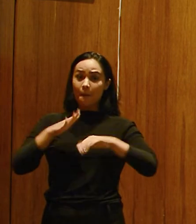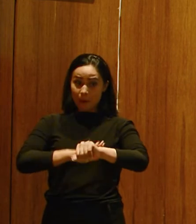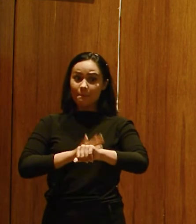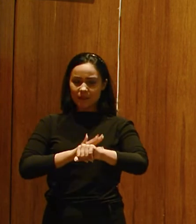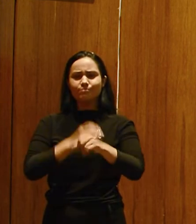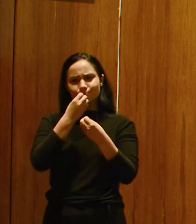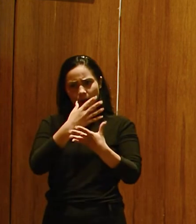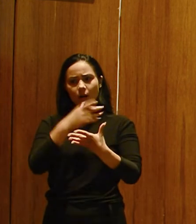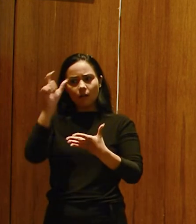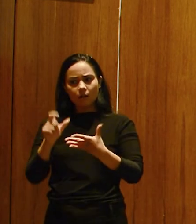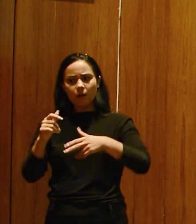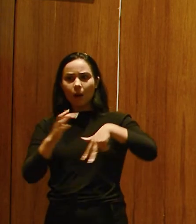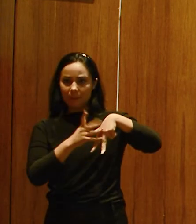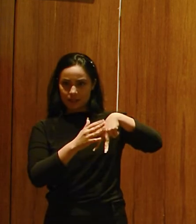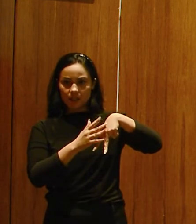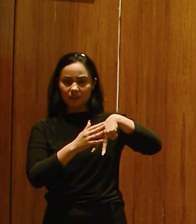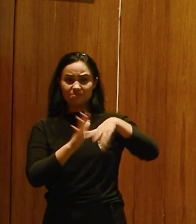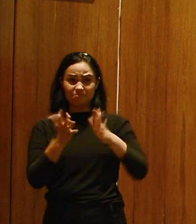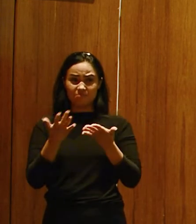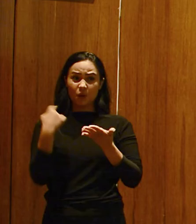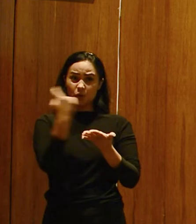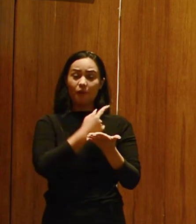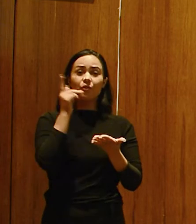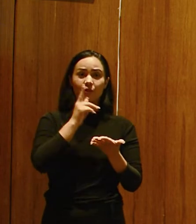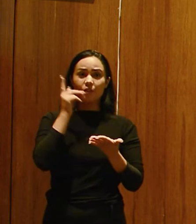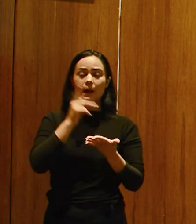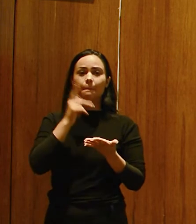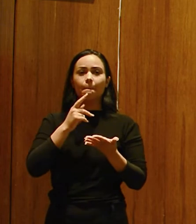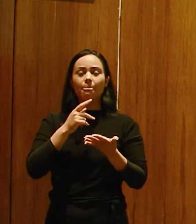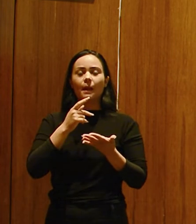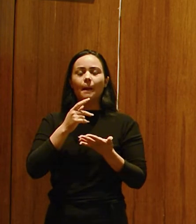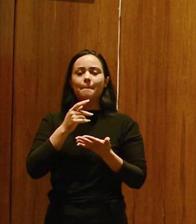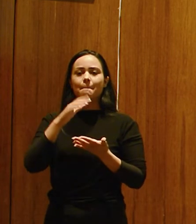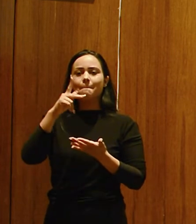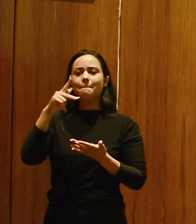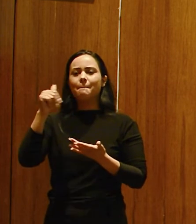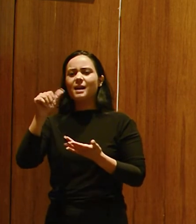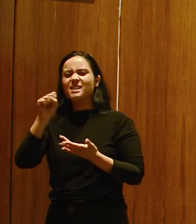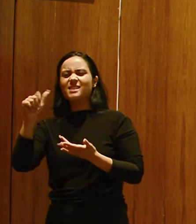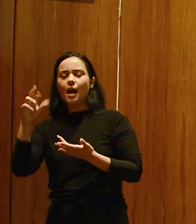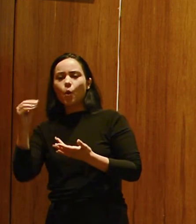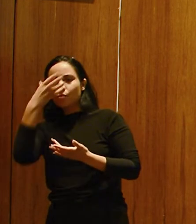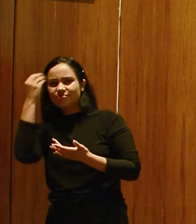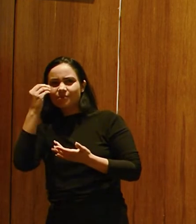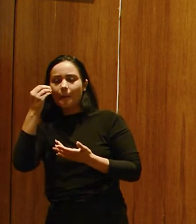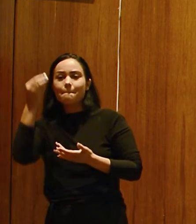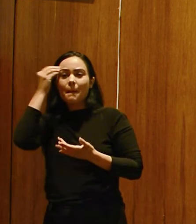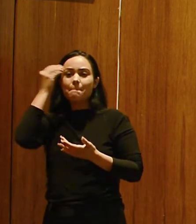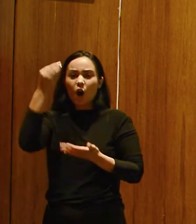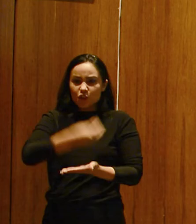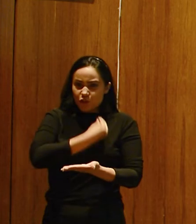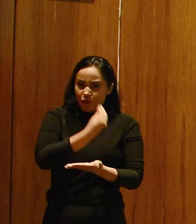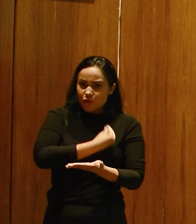agradável para esse paciente. Então, a gente vai falar sobre os pássaros, a gente vai trazer memórias de